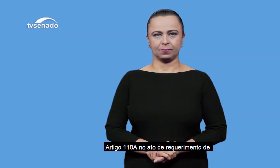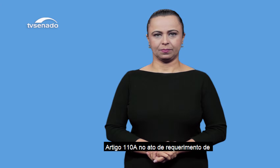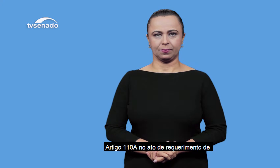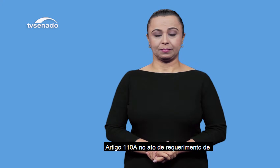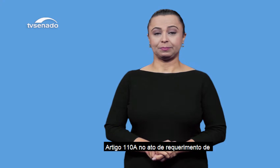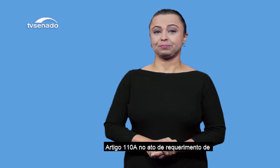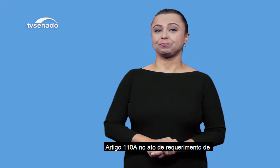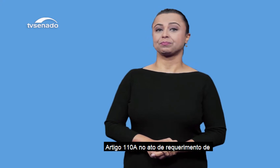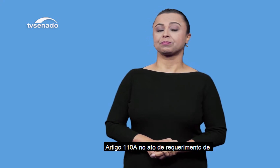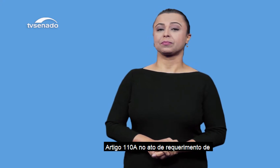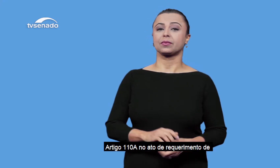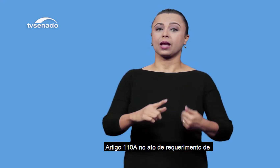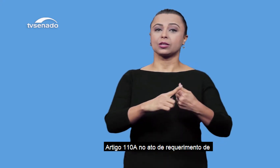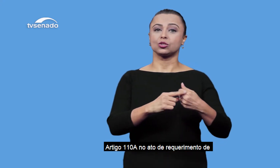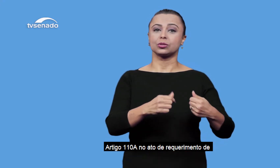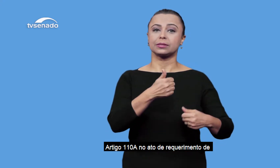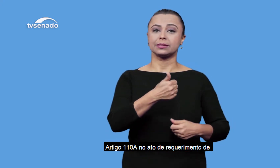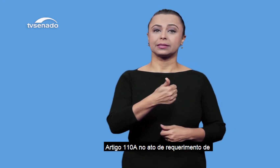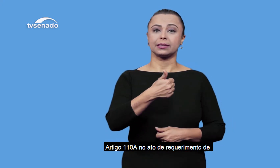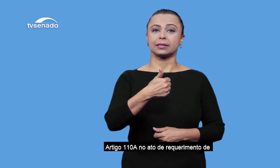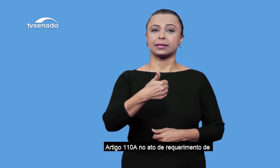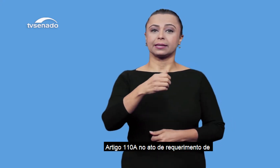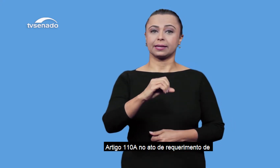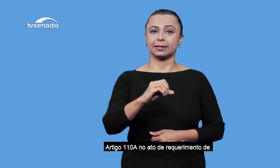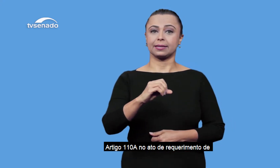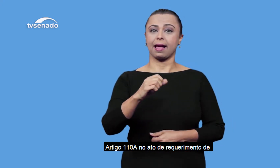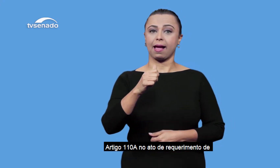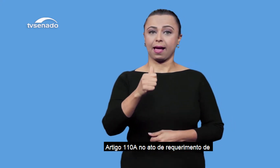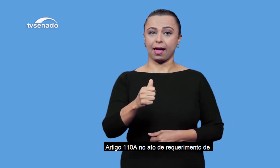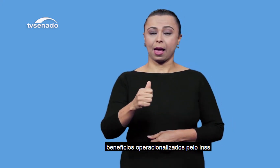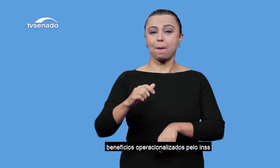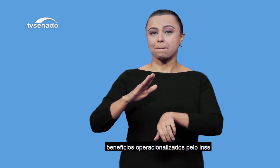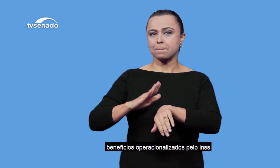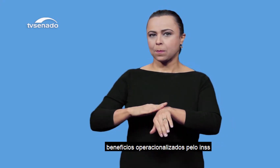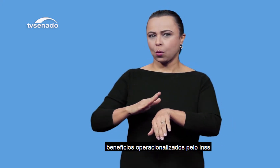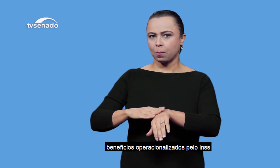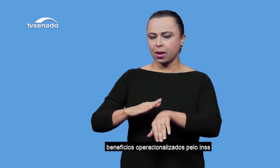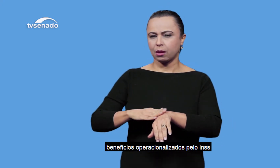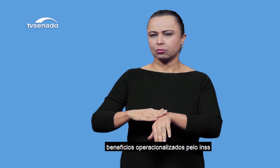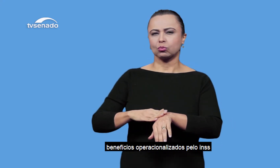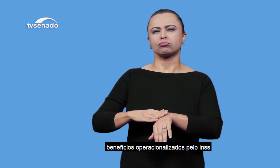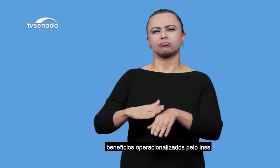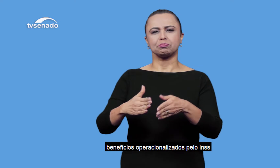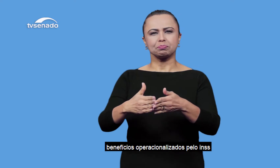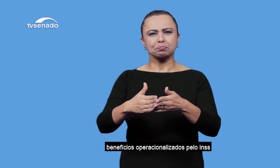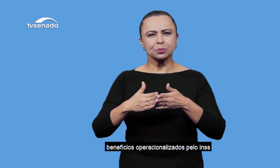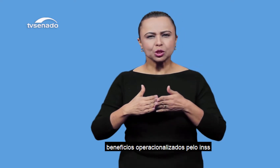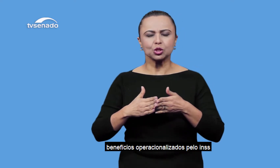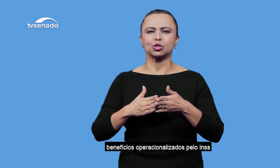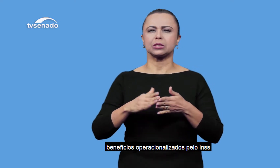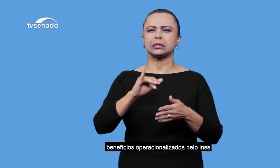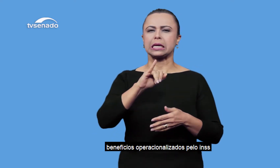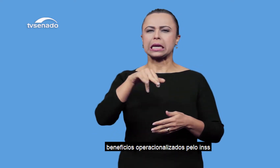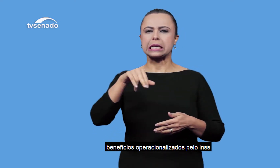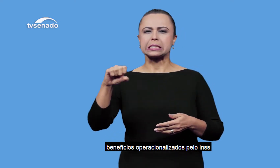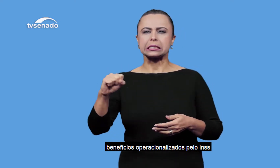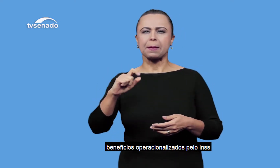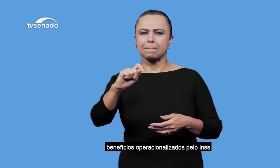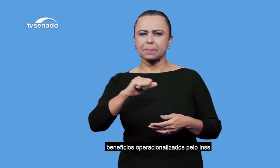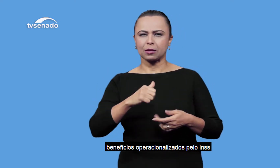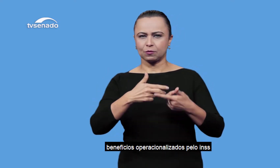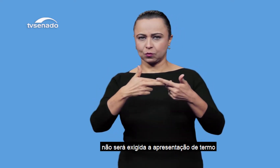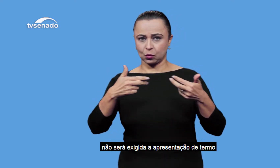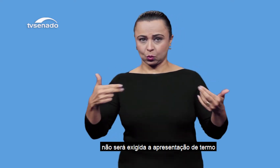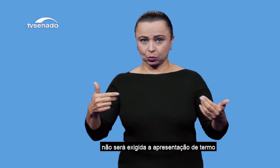o artigo 110 a no ato de requerimento de benefícios operacionalizados pelo inss